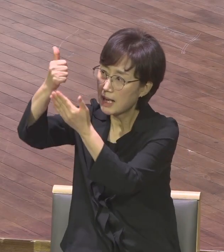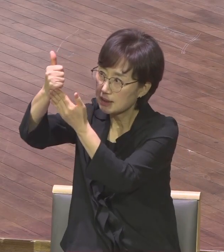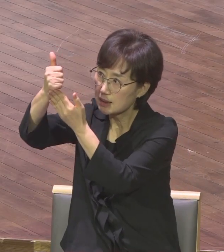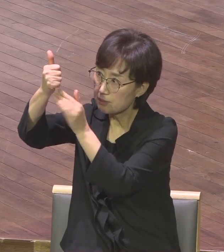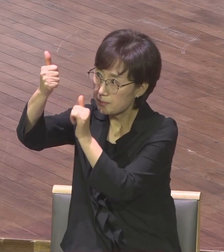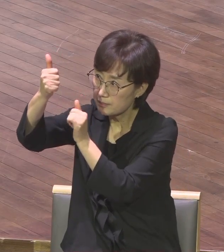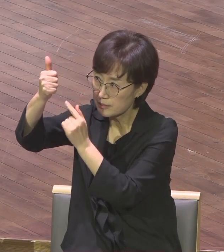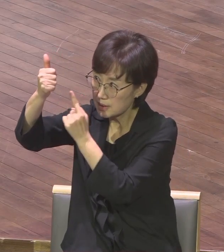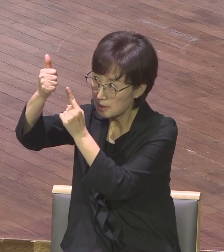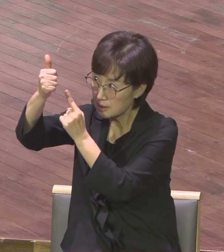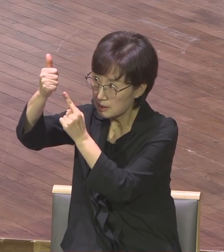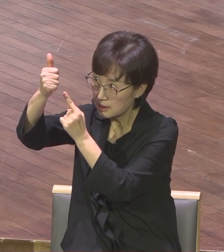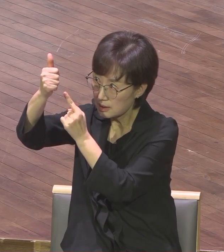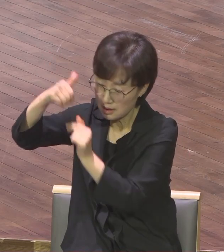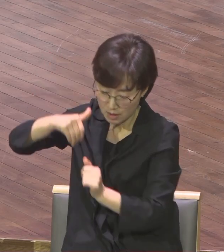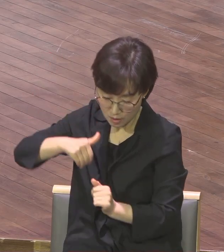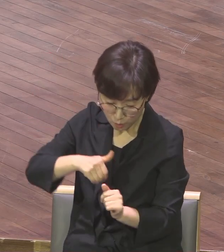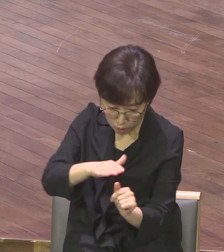요한뿐만 아니에요.